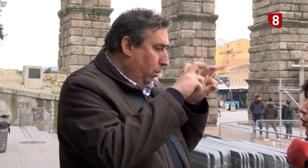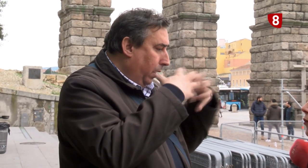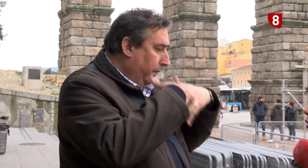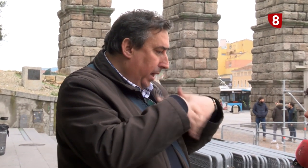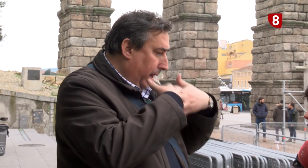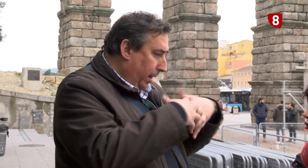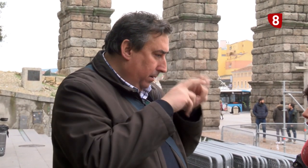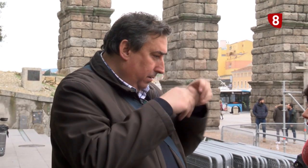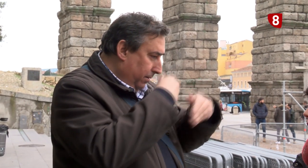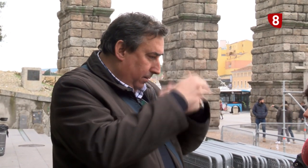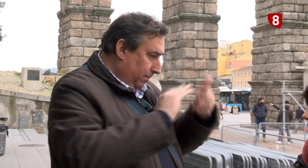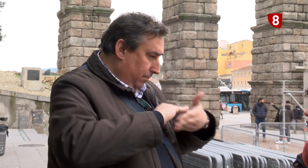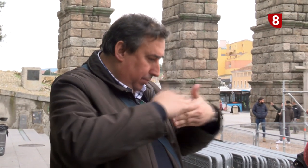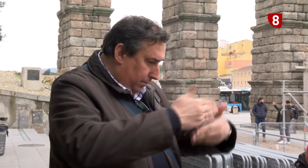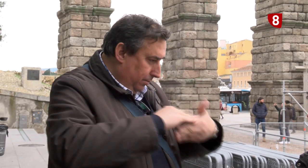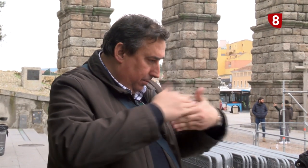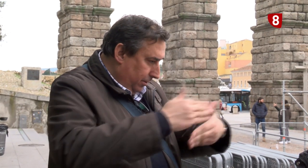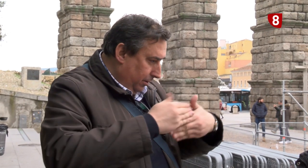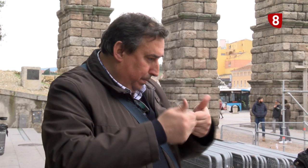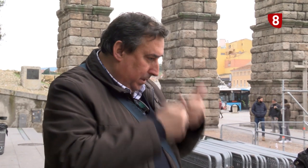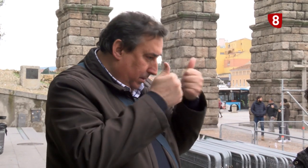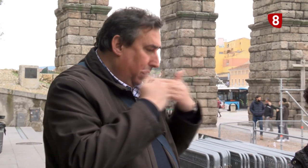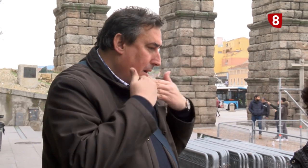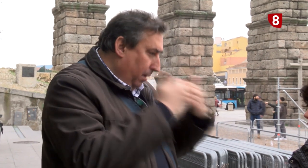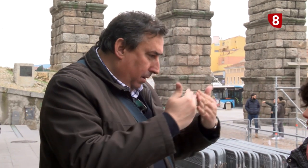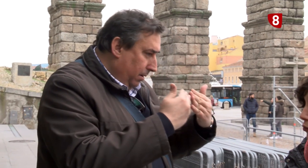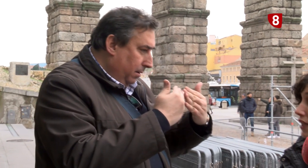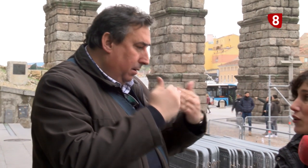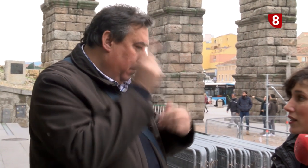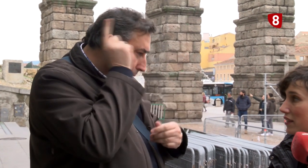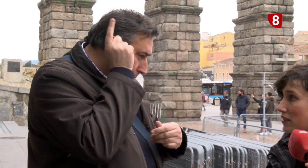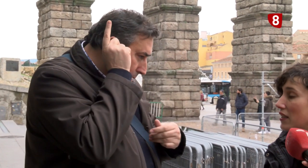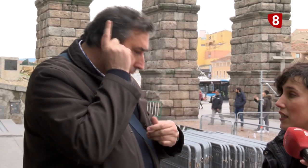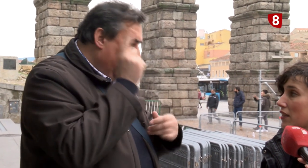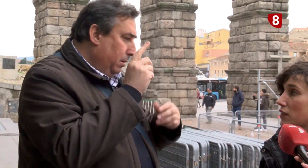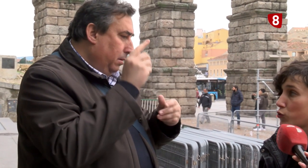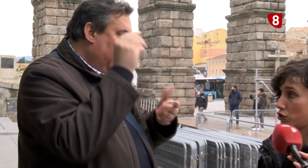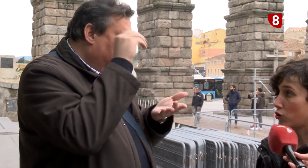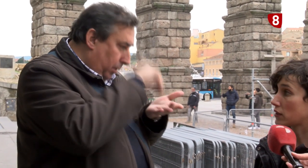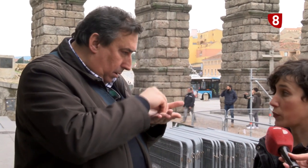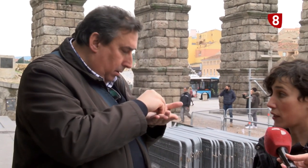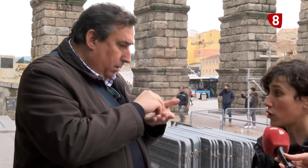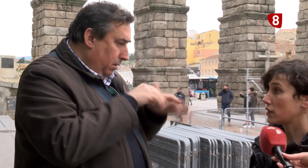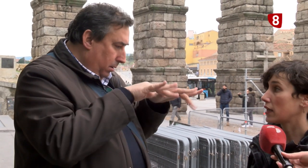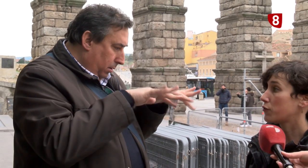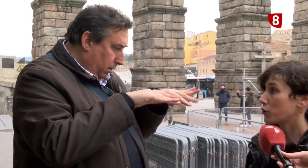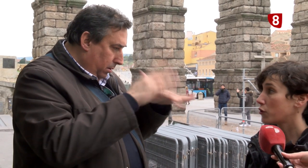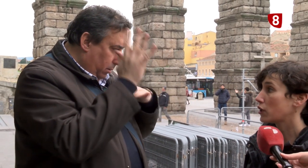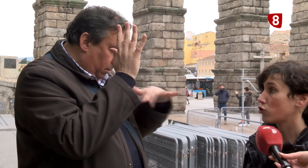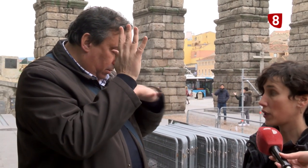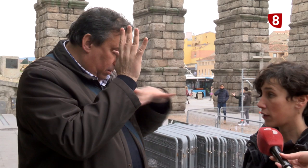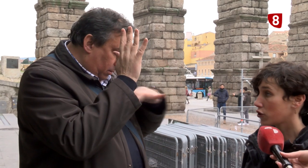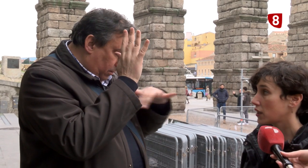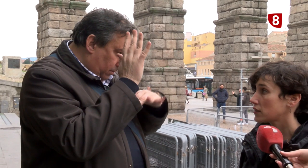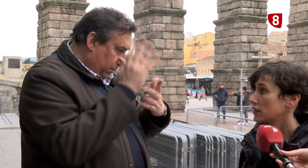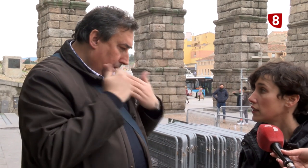poco a poco vamos a conseguir que vaya funcionando mejor que se vayan tirando todas esas barreras de comunicación que decías gracias a las aplicaciones de teléfono a